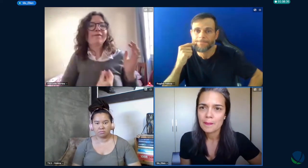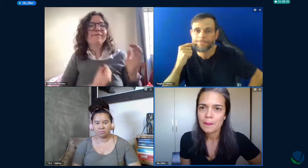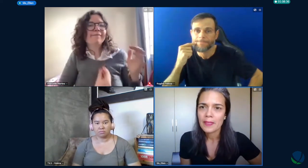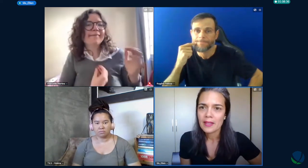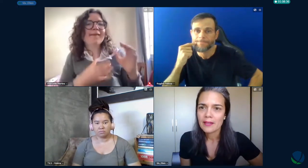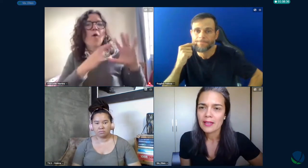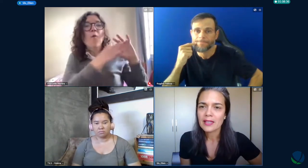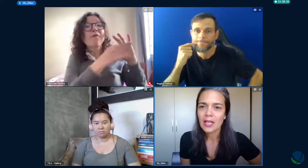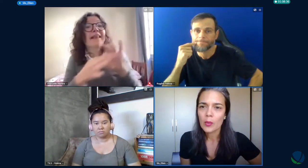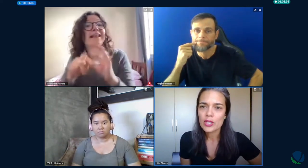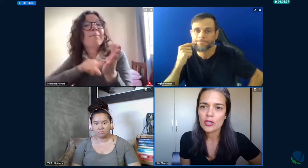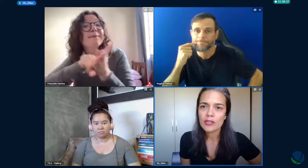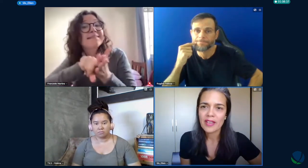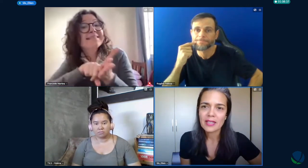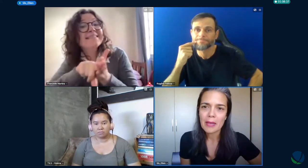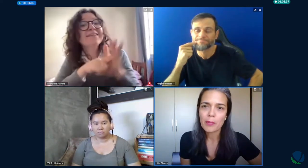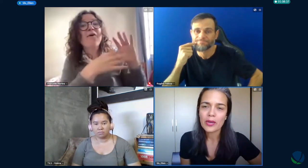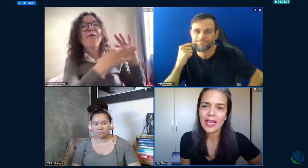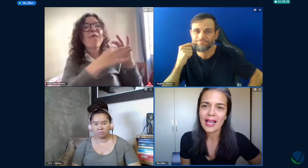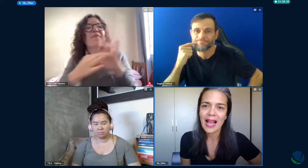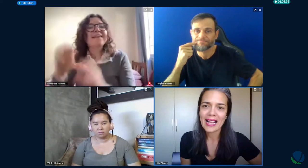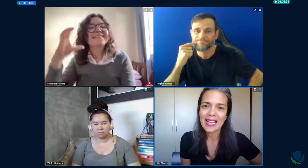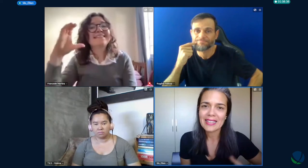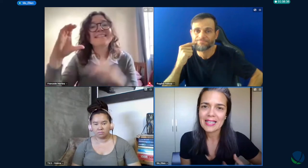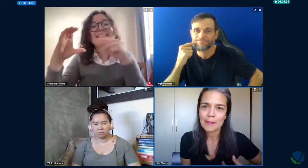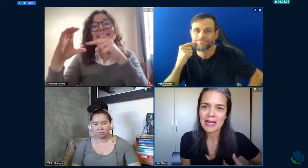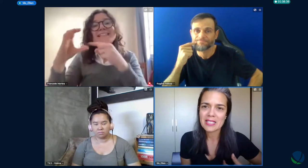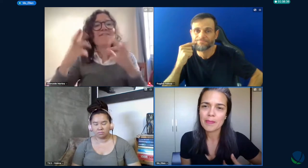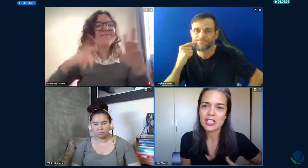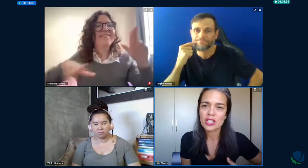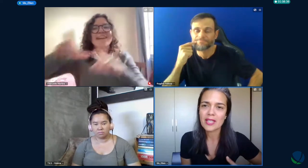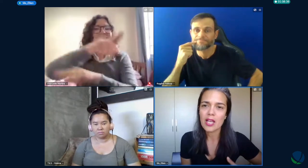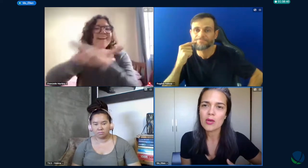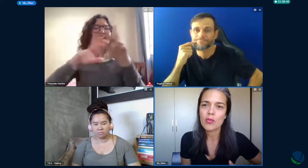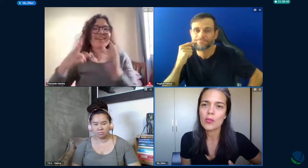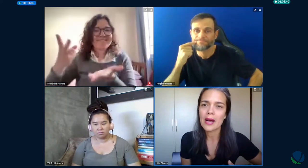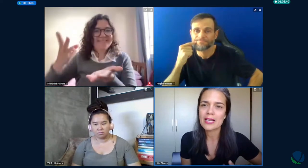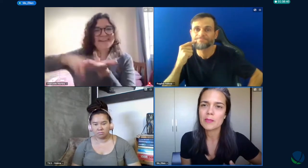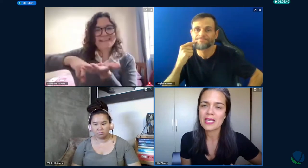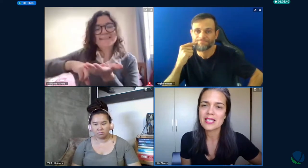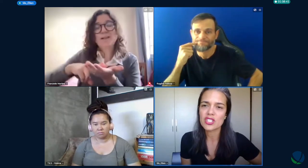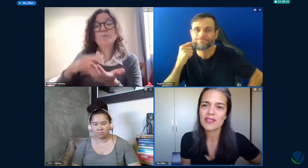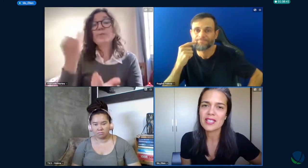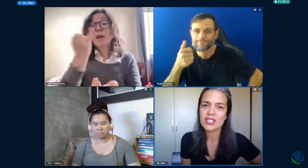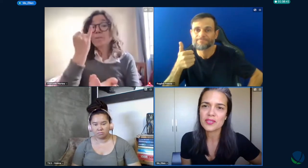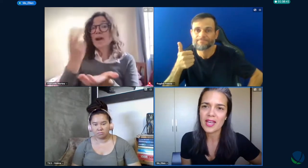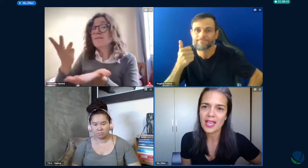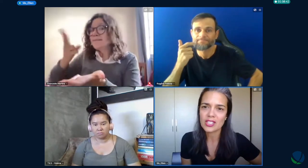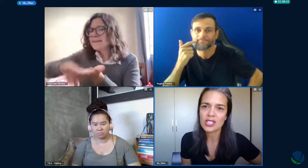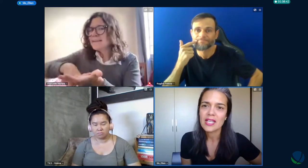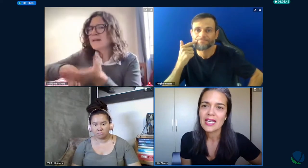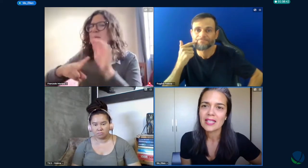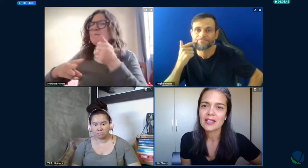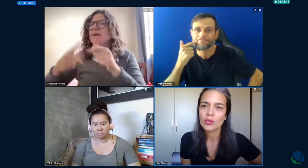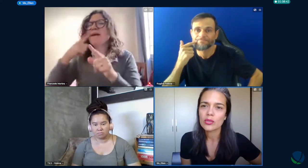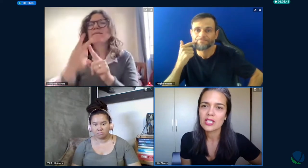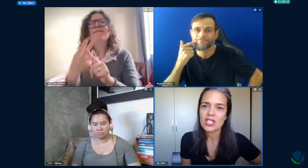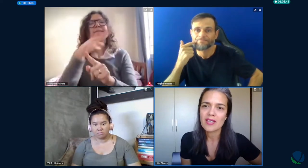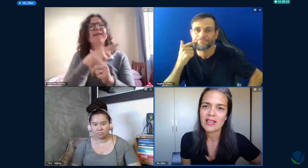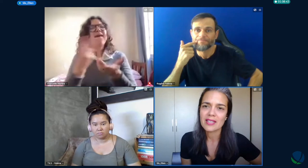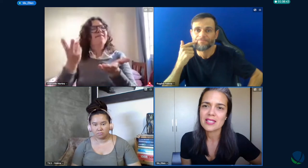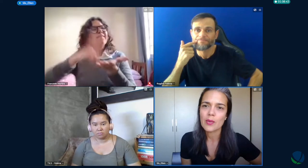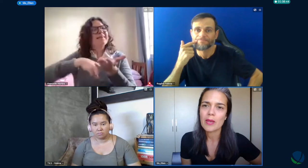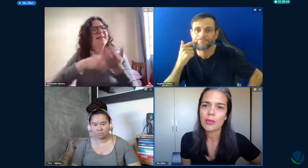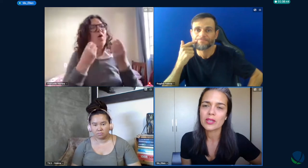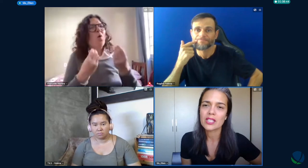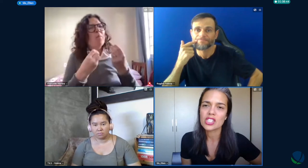participantes. Então, isso vem também porque cada participante tem uma experiência de vida diferente. Então, durante